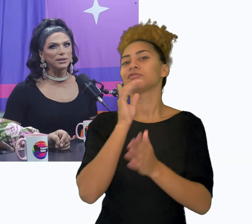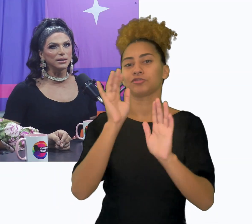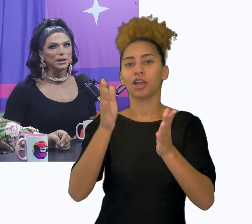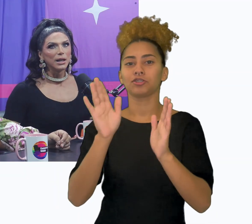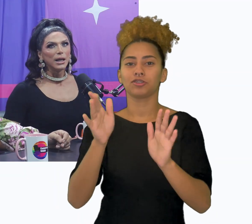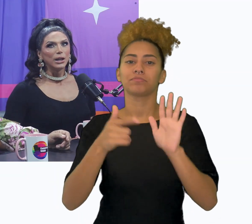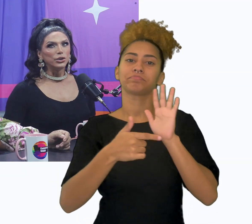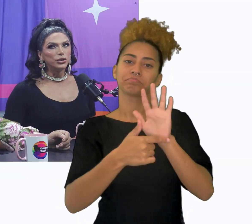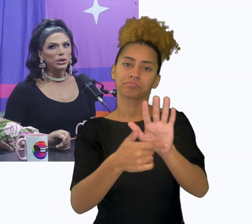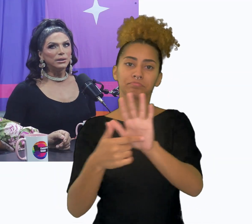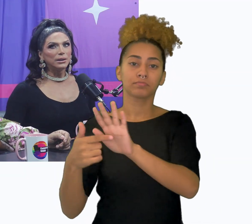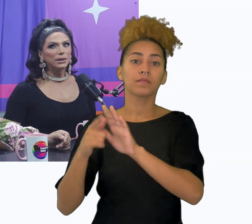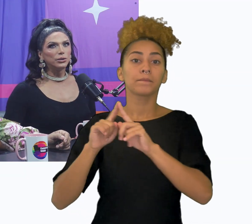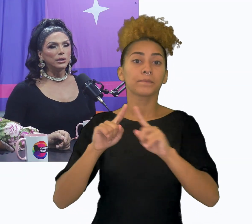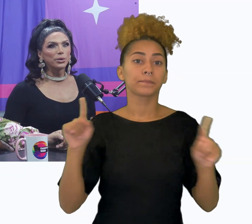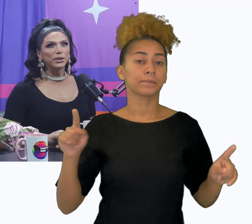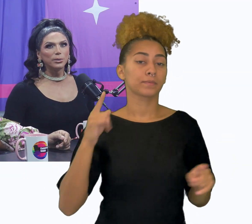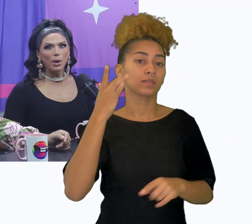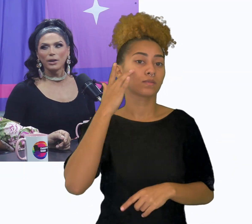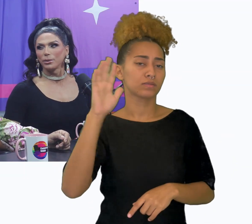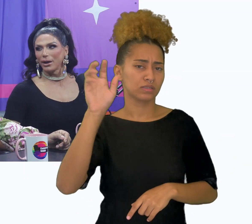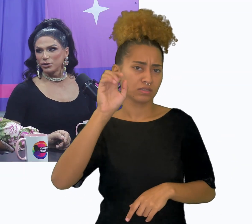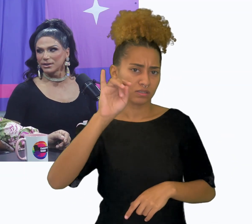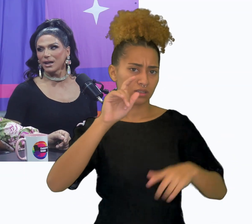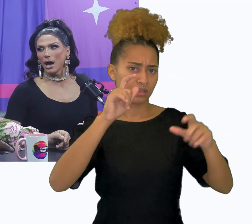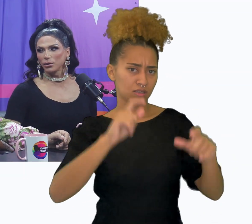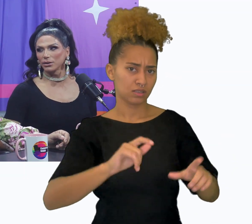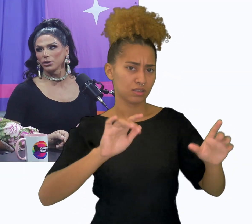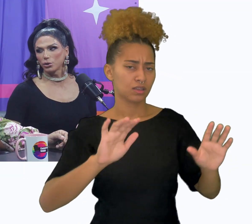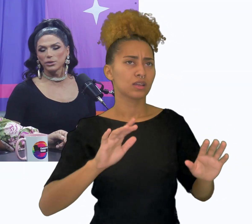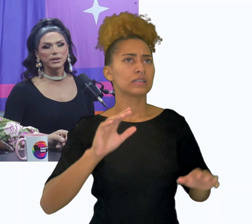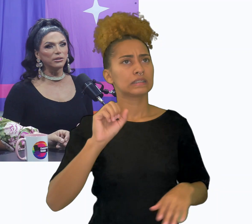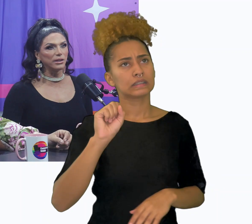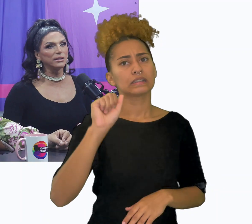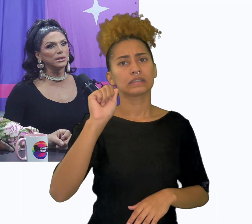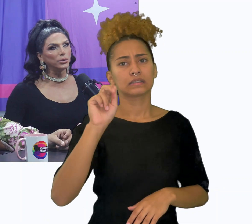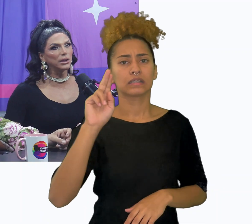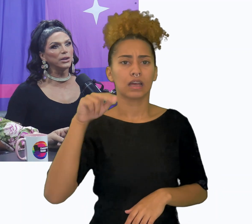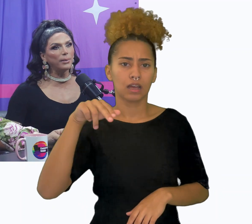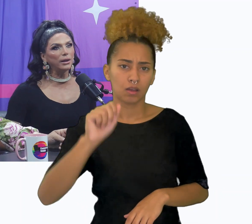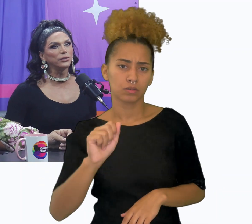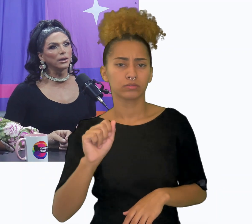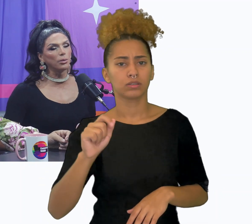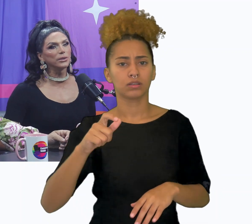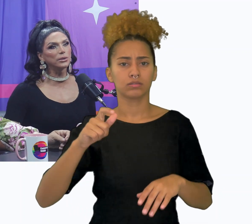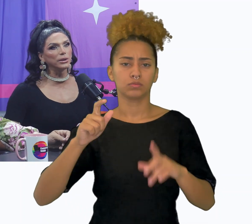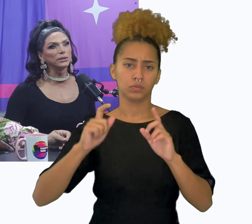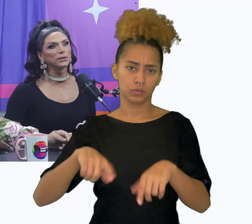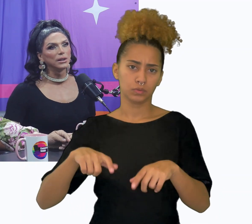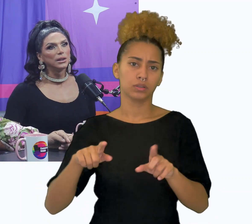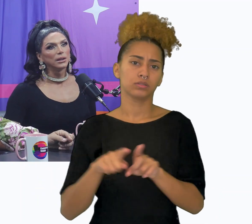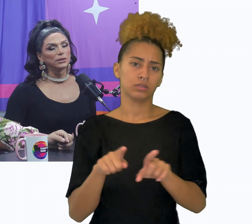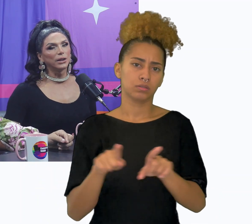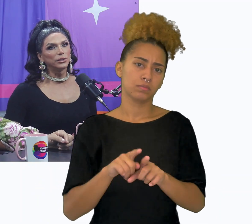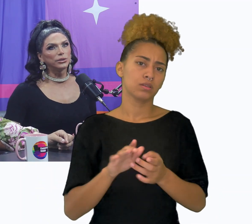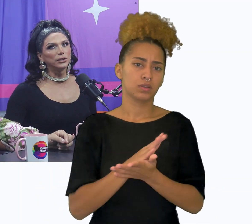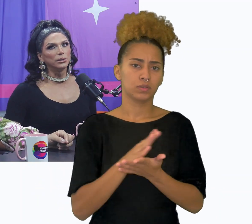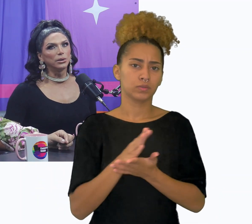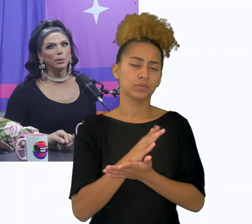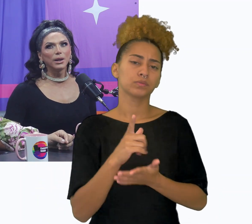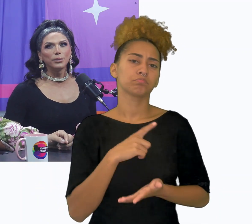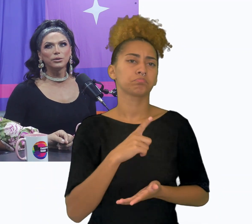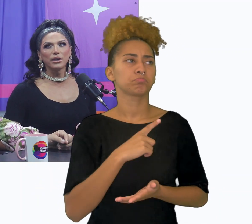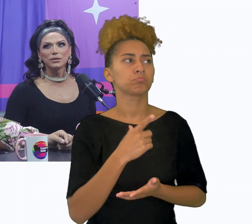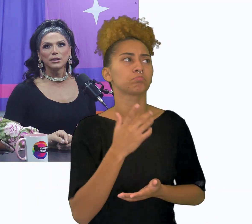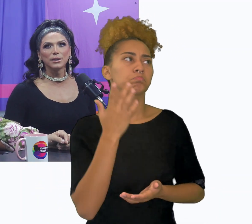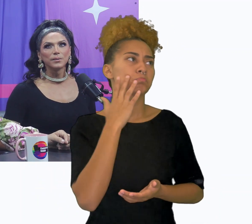conseguiu fazer. Não sei de boate, mas de saunas a gente conseguia fazer simultaneamente algumas coisas que já existiam. Eu